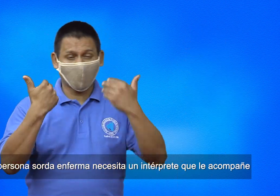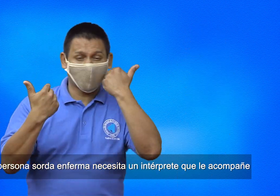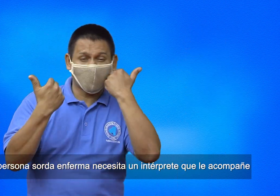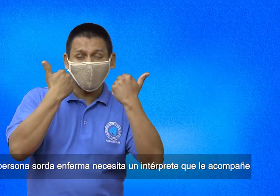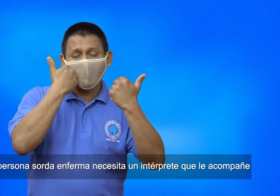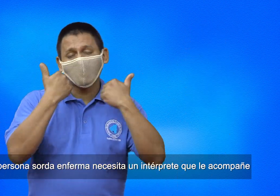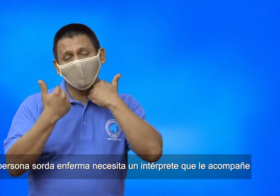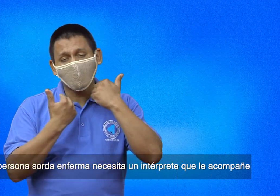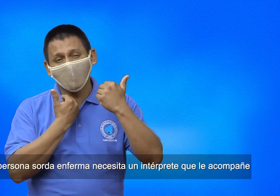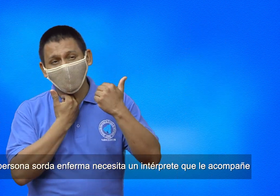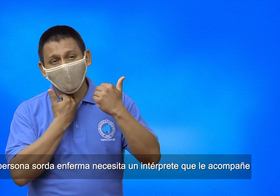sorda enferma